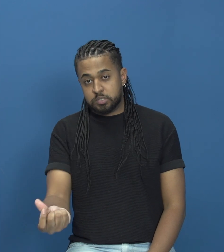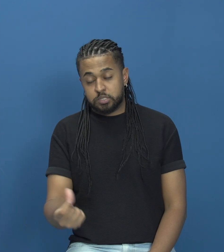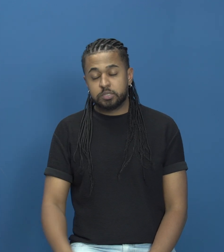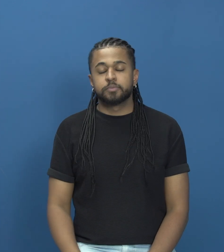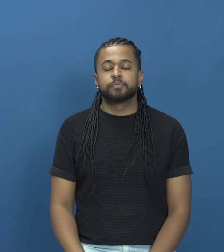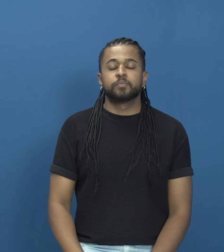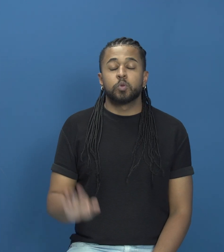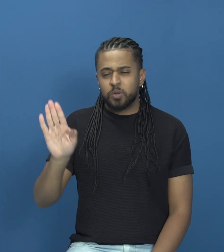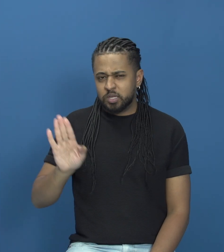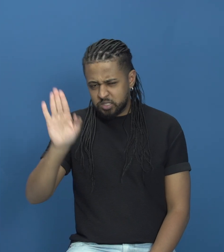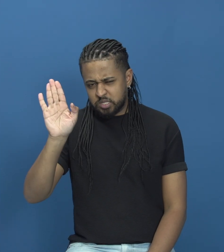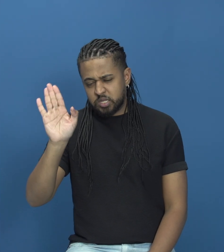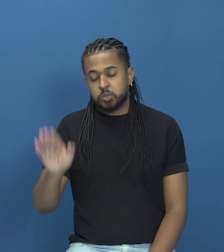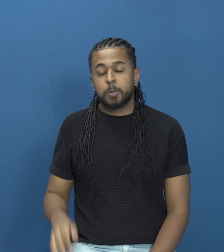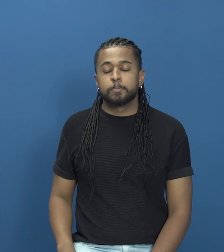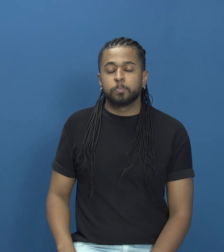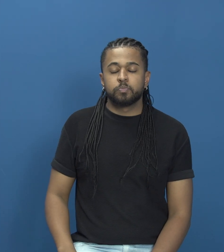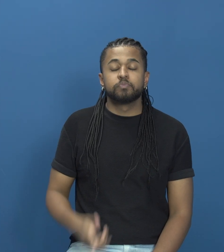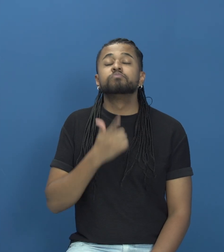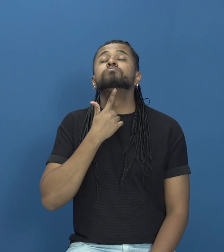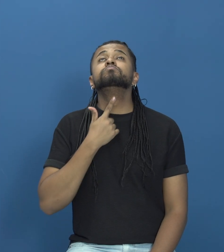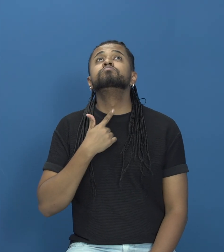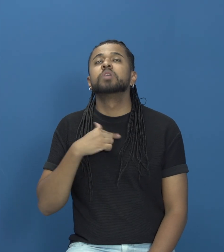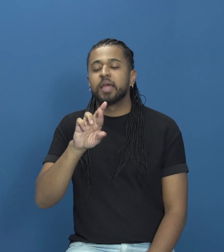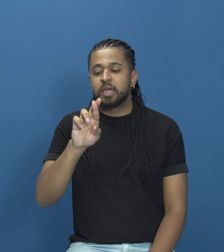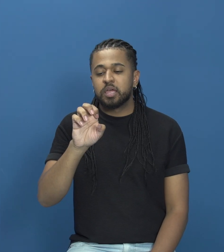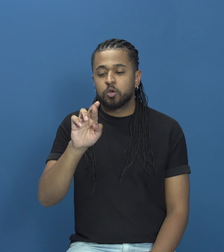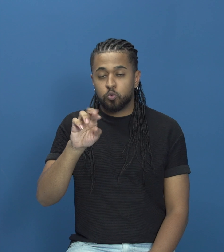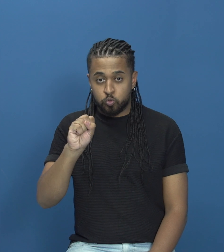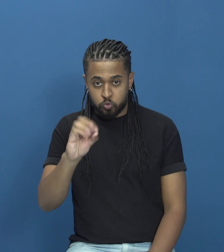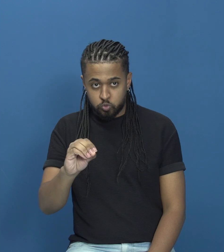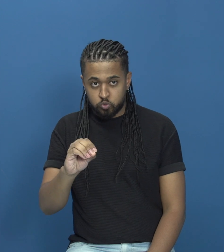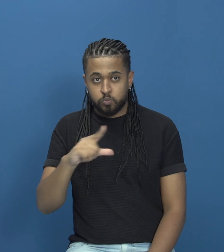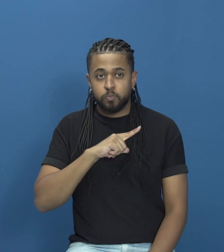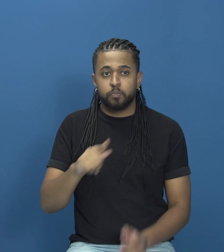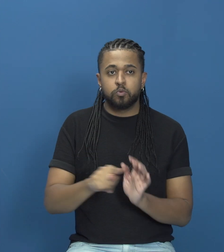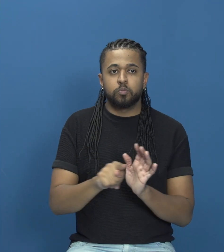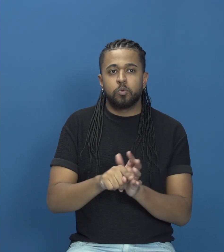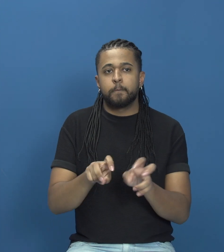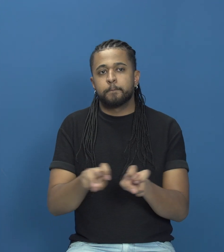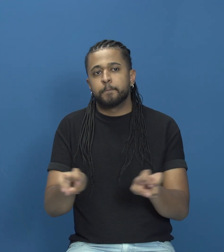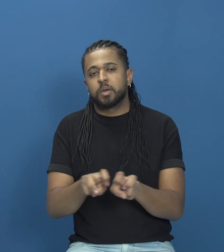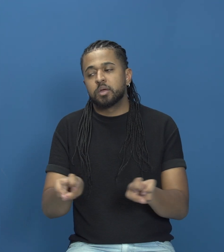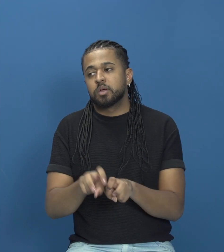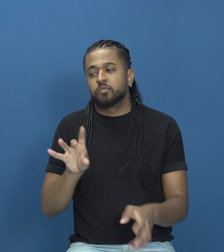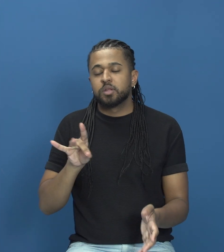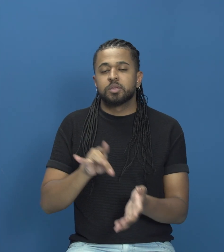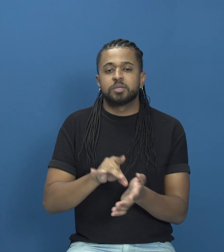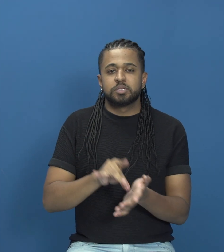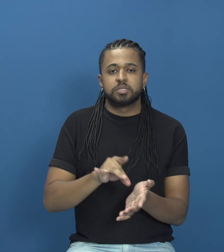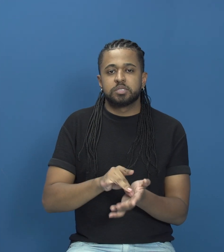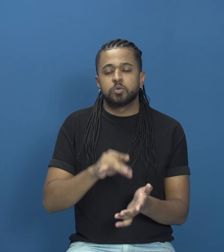11.12.16. O candidato ou candidata que desejar interpor recurso à decisão proferida pela banca de validação